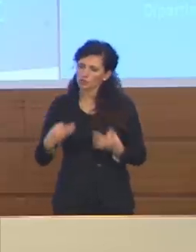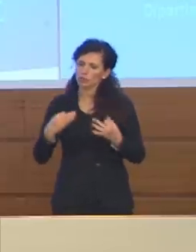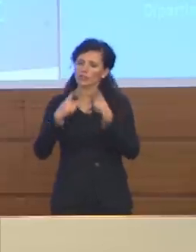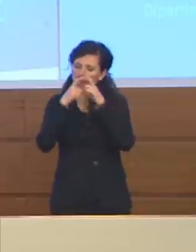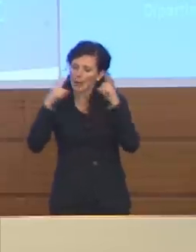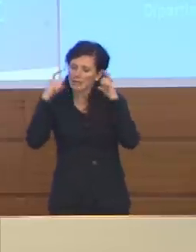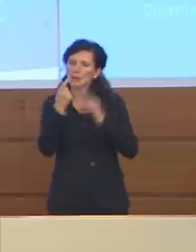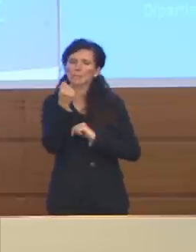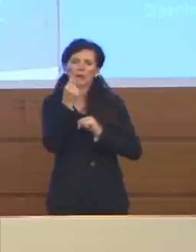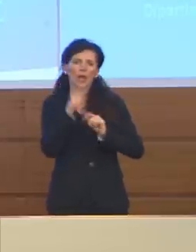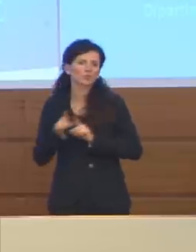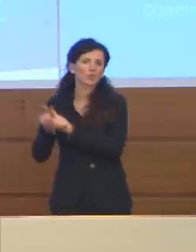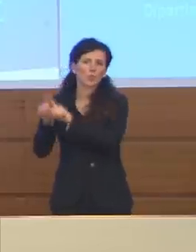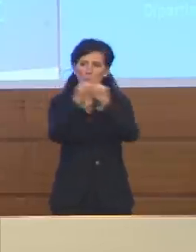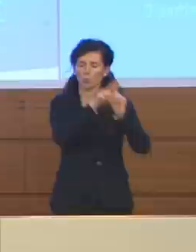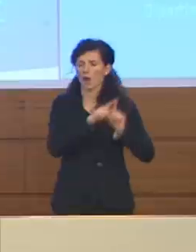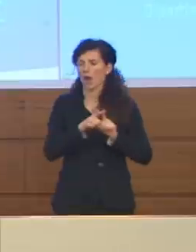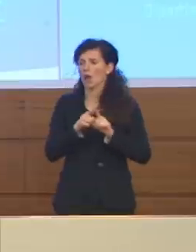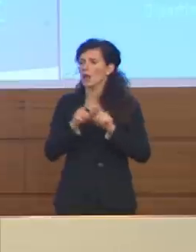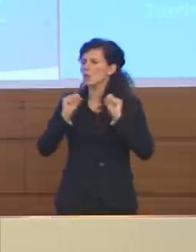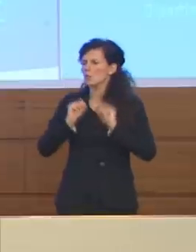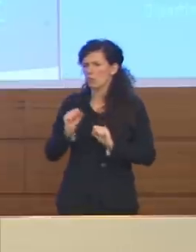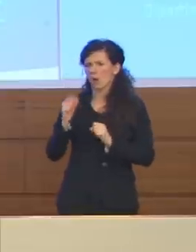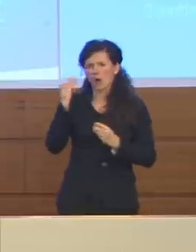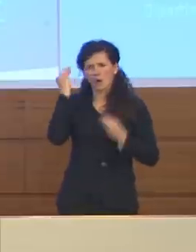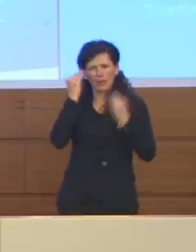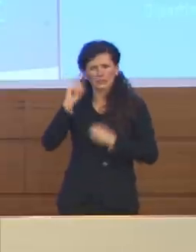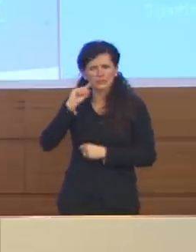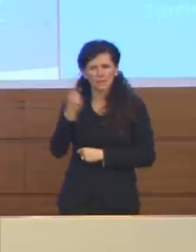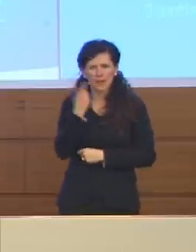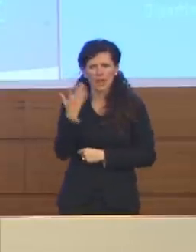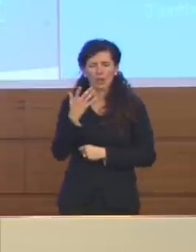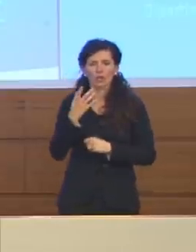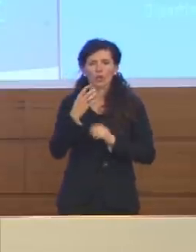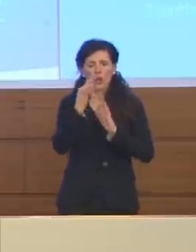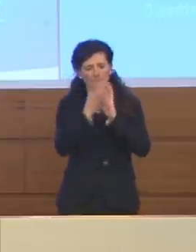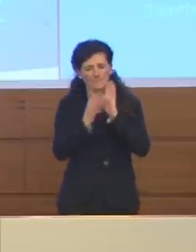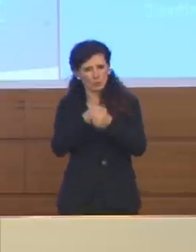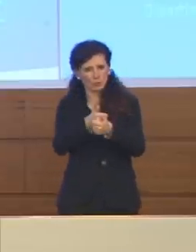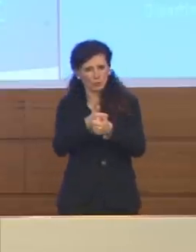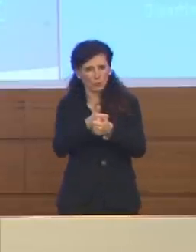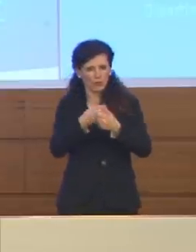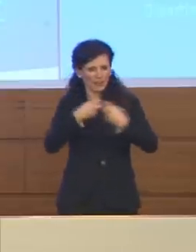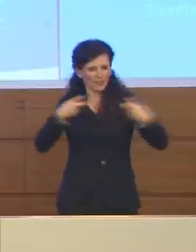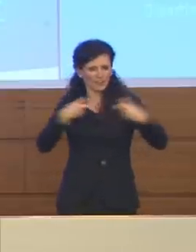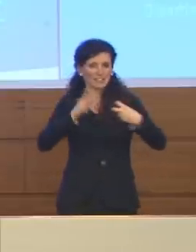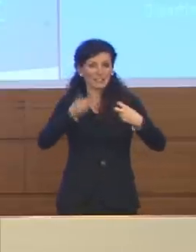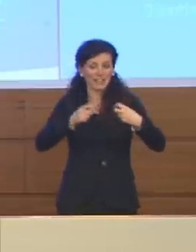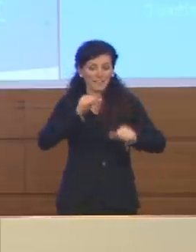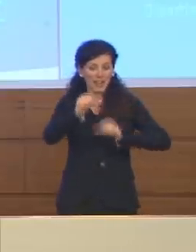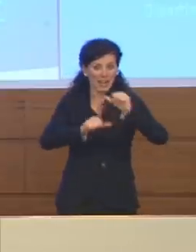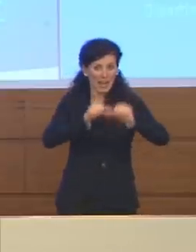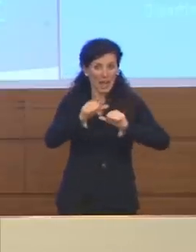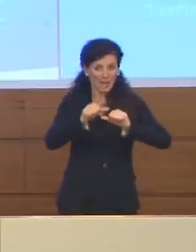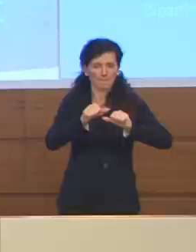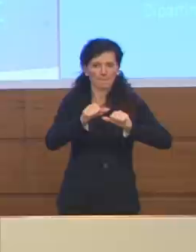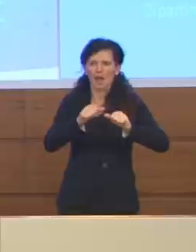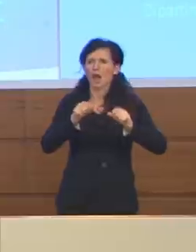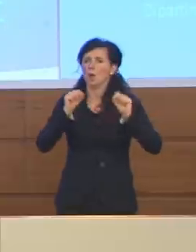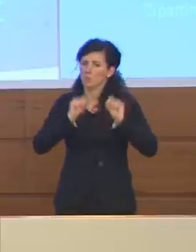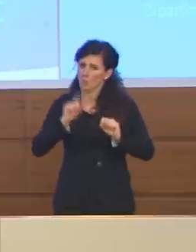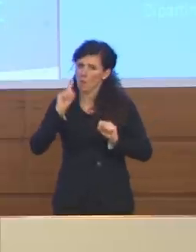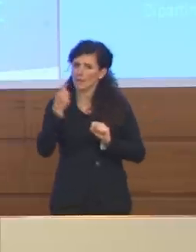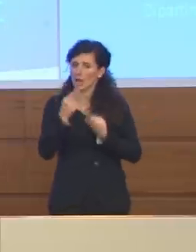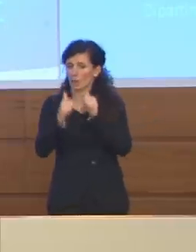prima dell'allentamento delle misure debba esserci un prezzo fissato su tutto il